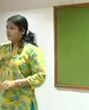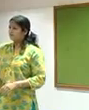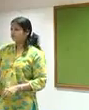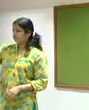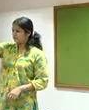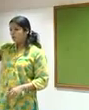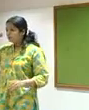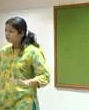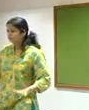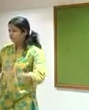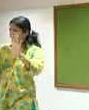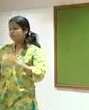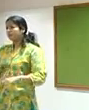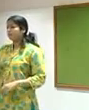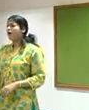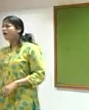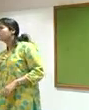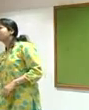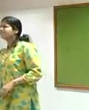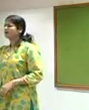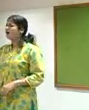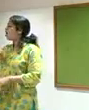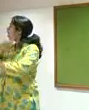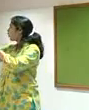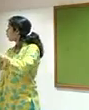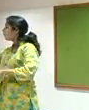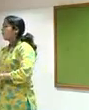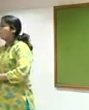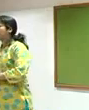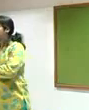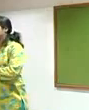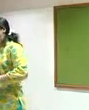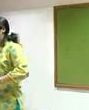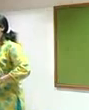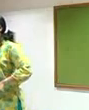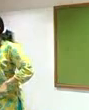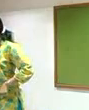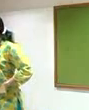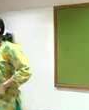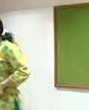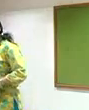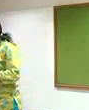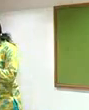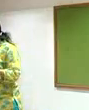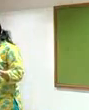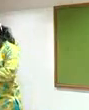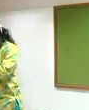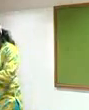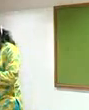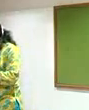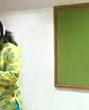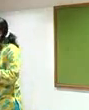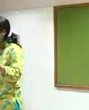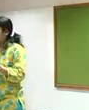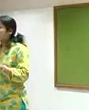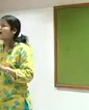सो आपकी वो दो चीजें हैं. तो आपने बोथ फॉर्मल इक्वालिटी एंड सब्सटैंटिव इक्वालिटी रिकॉग्नाइज